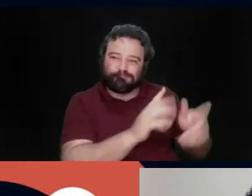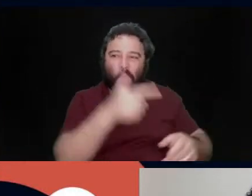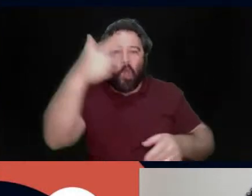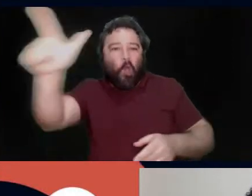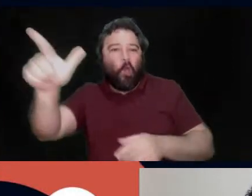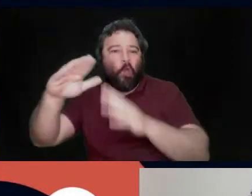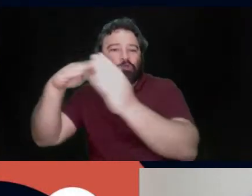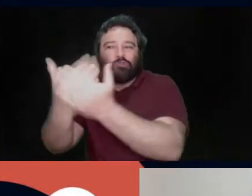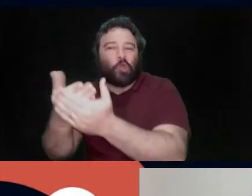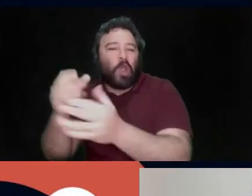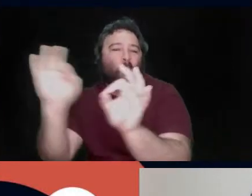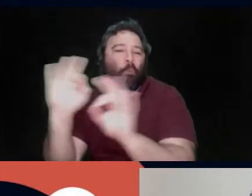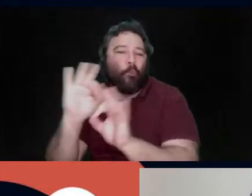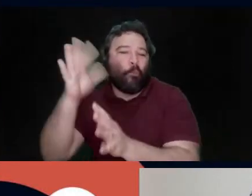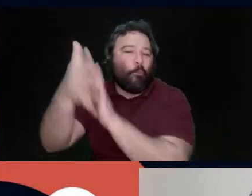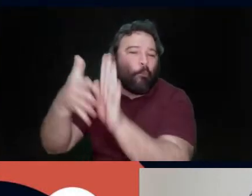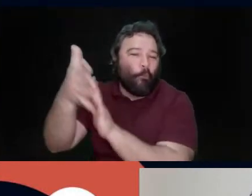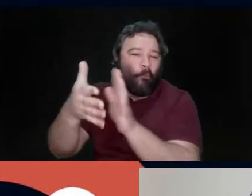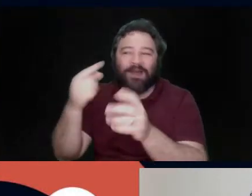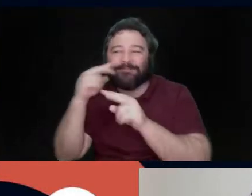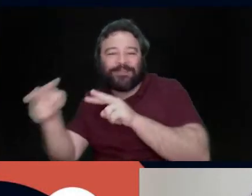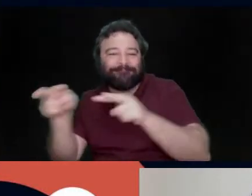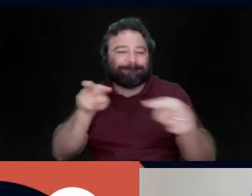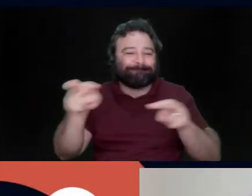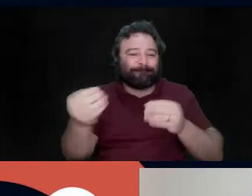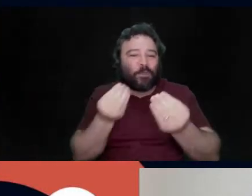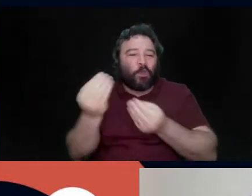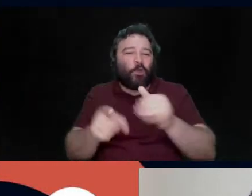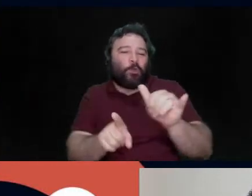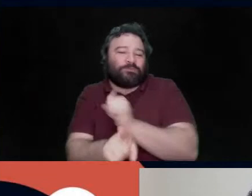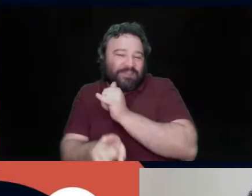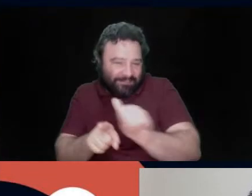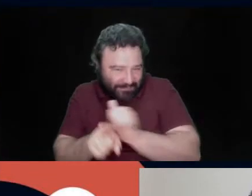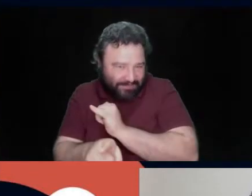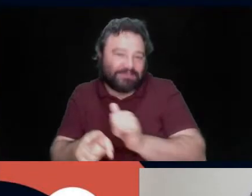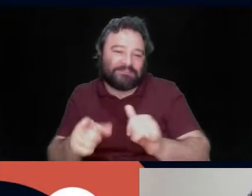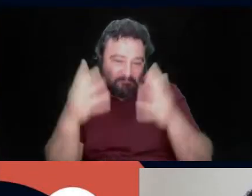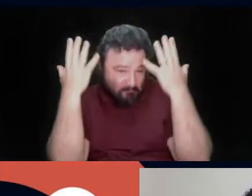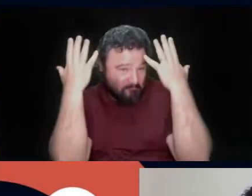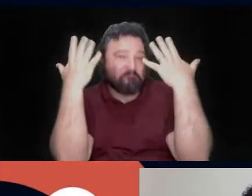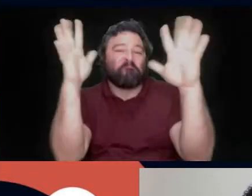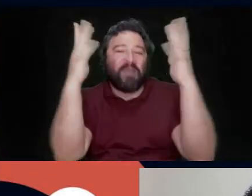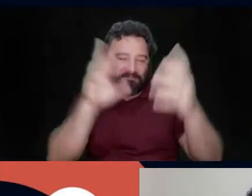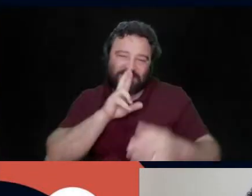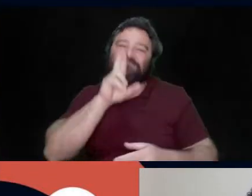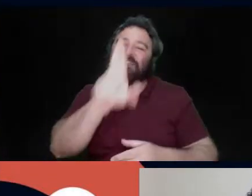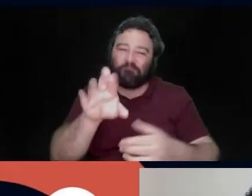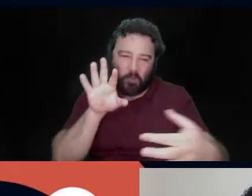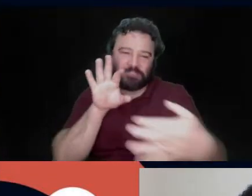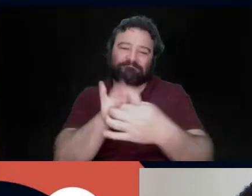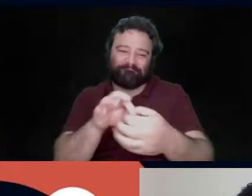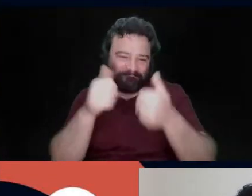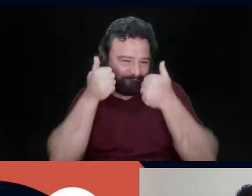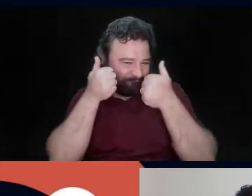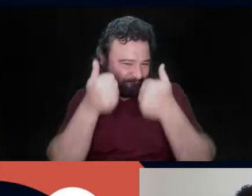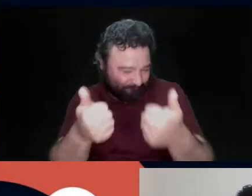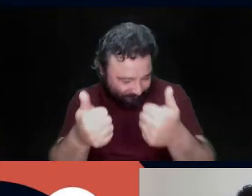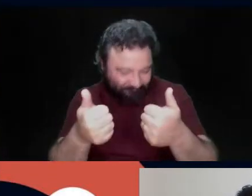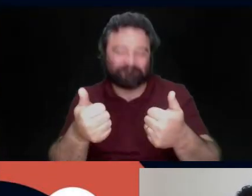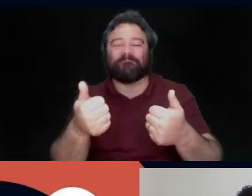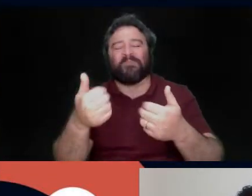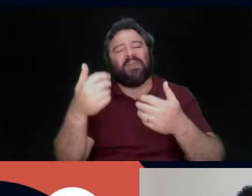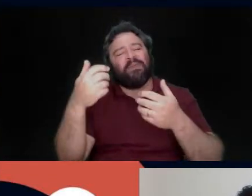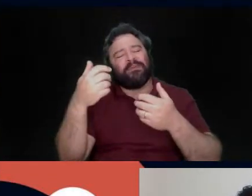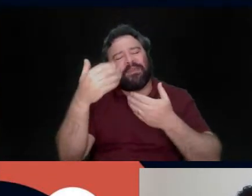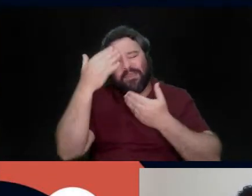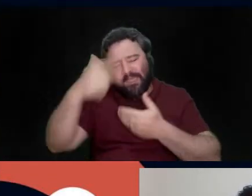né, aquelas crianças surdas. Eh, tem escolas que têm língua de sinais, escolas que não possuem língua de sinais. Então, quais serão as estratégias adotadas? Então,